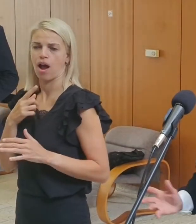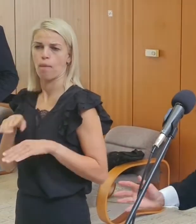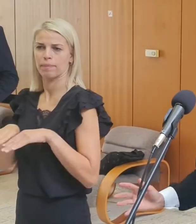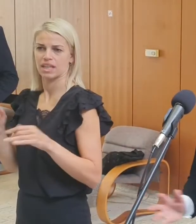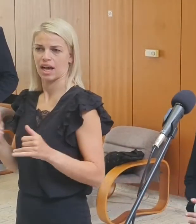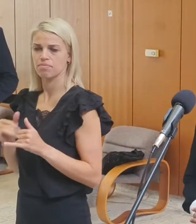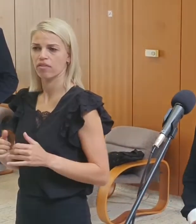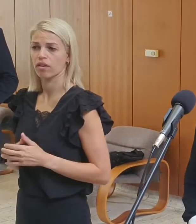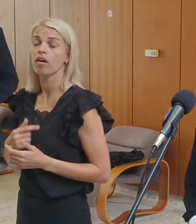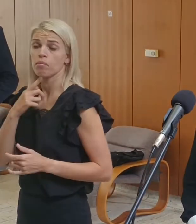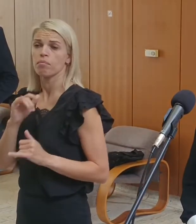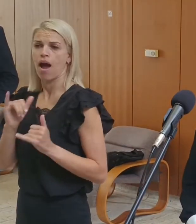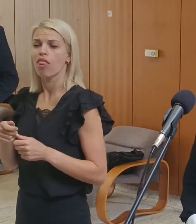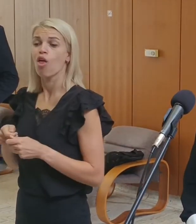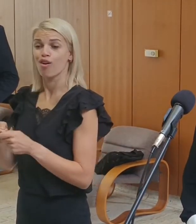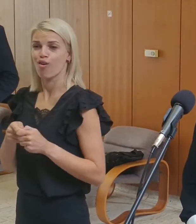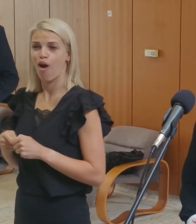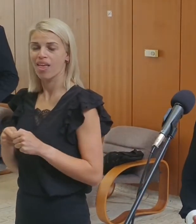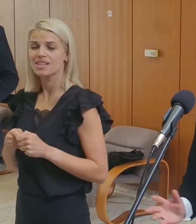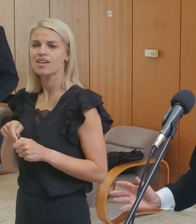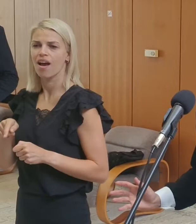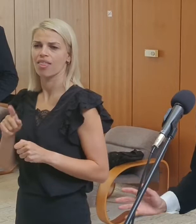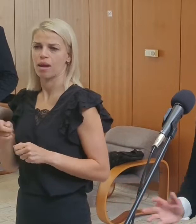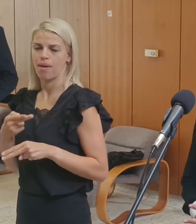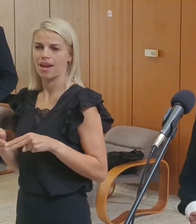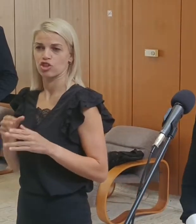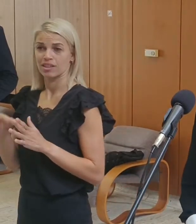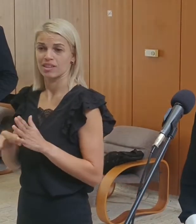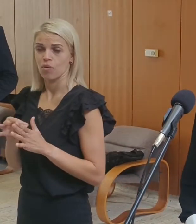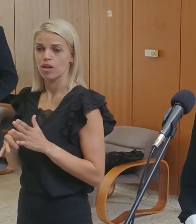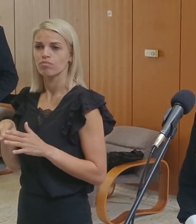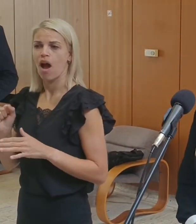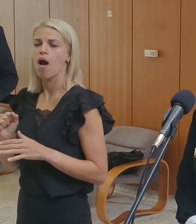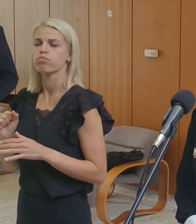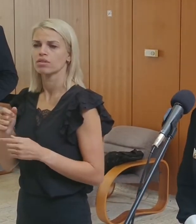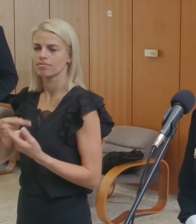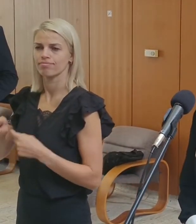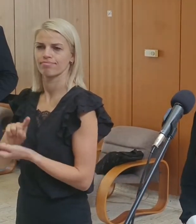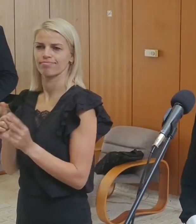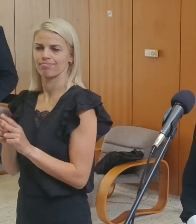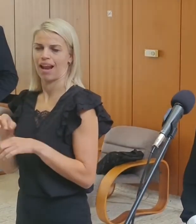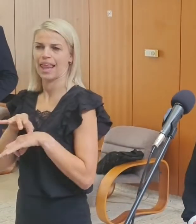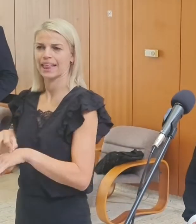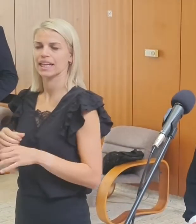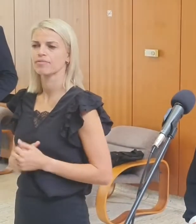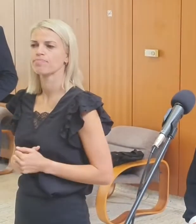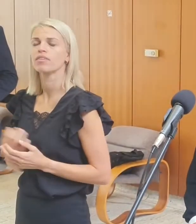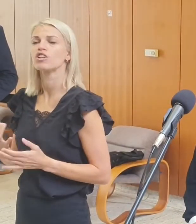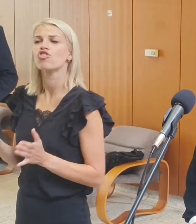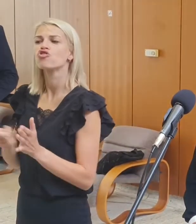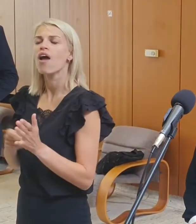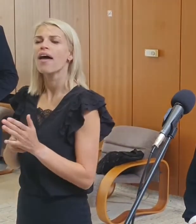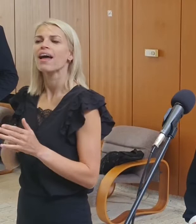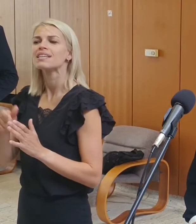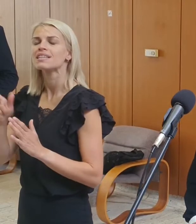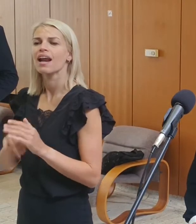áno, je pravdou, že treba aj v rámci koalície túto situáciu vyriešiť tak, aby v tom bola zhoda medzi koaličným lídrom. Čo požaduje strana Za ľudí? Čo požadovala